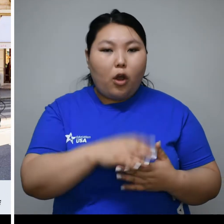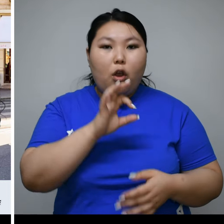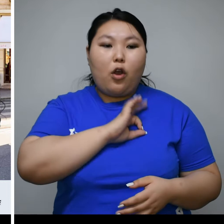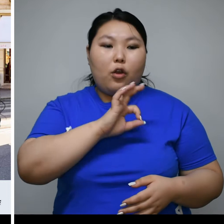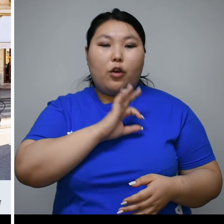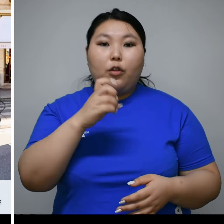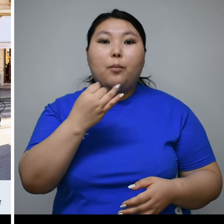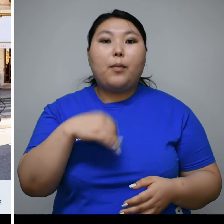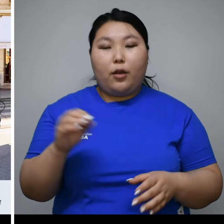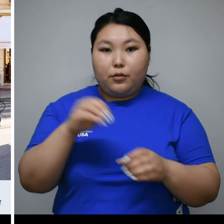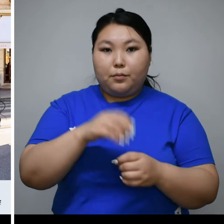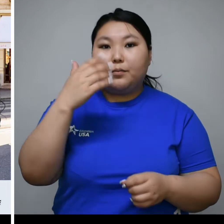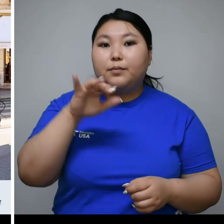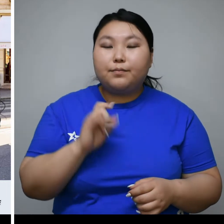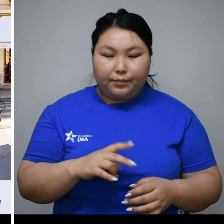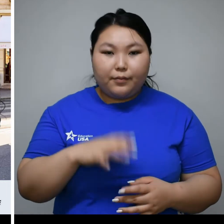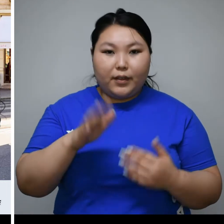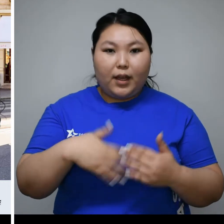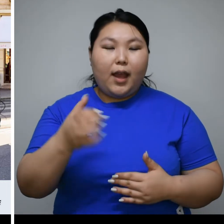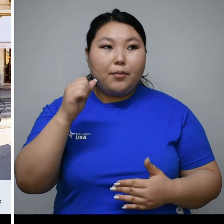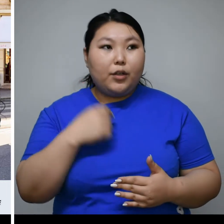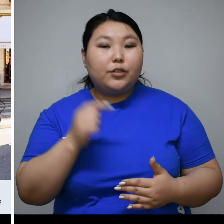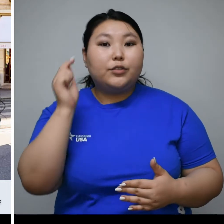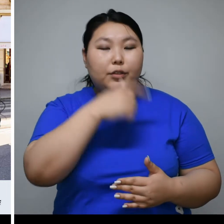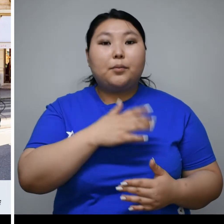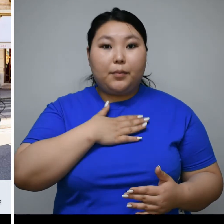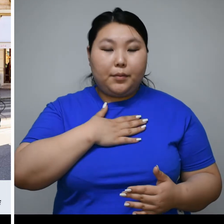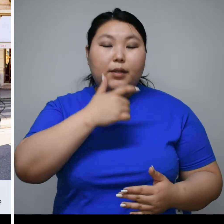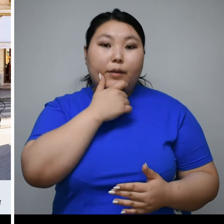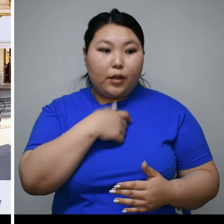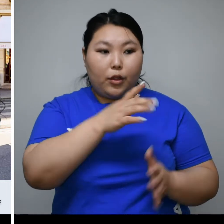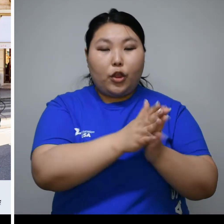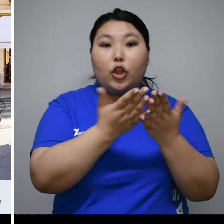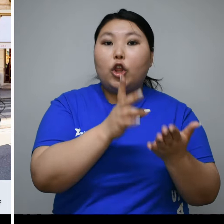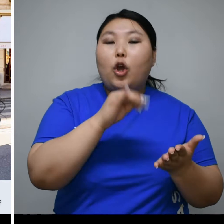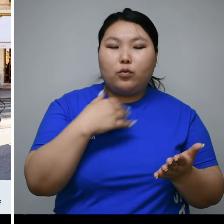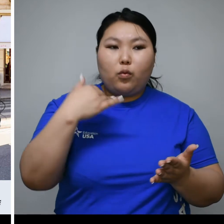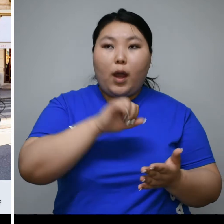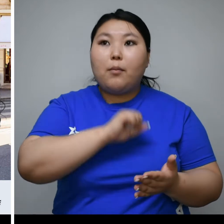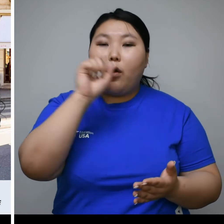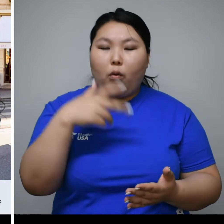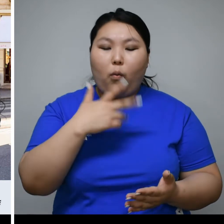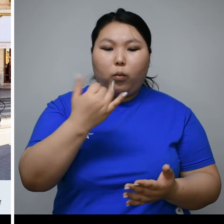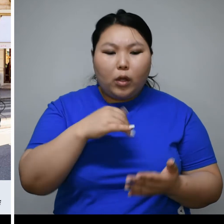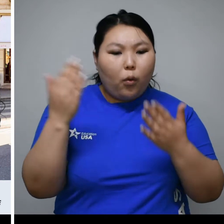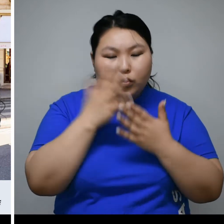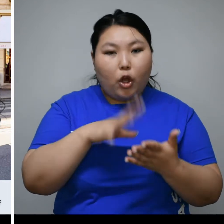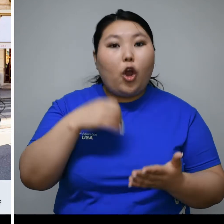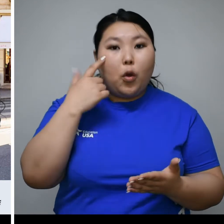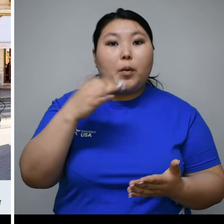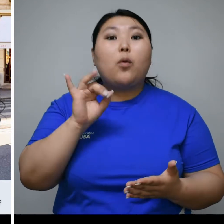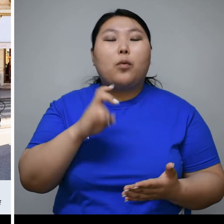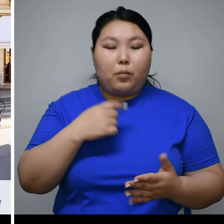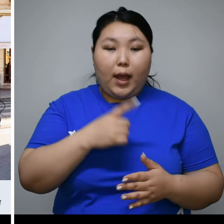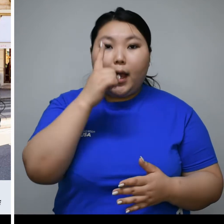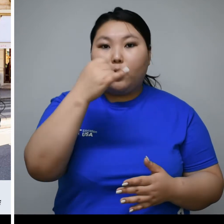суралцаад олимпиадуудад оролцдог байсан. А тэгээд Америкт очиход би хэрвээ тэр номыг шууд Америкт очисон бол 3 удаа уншиж ойлгохгүйсэн